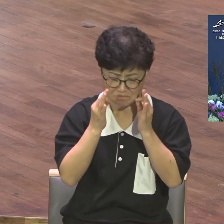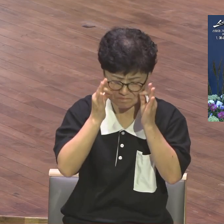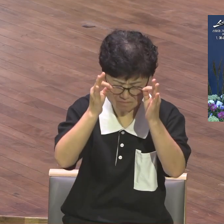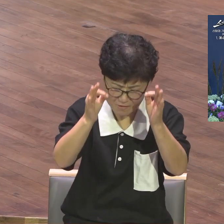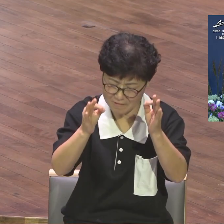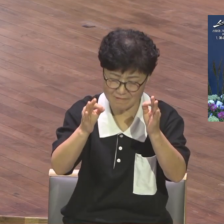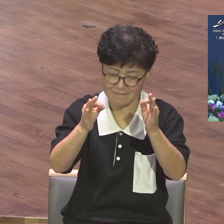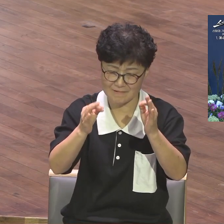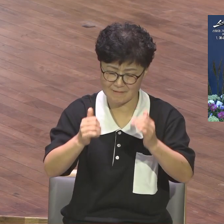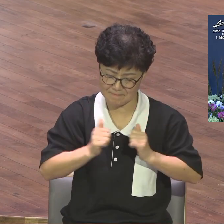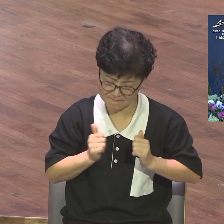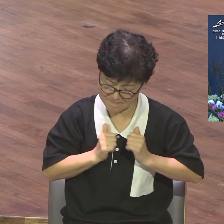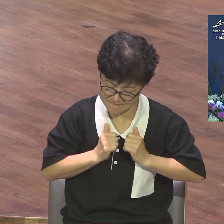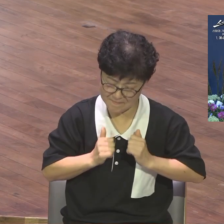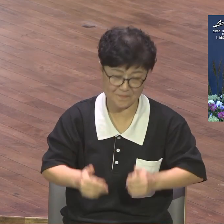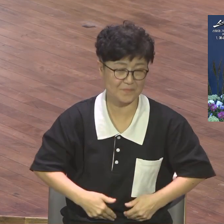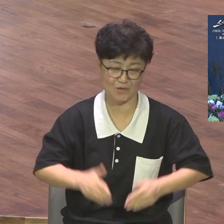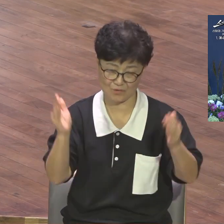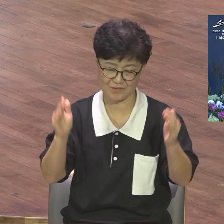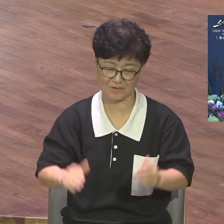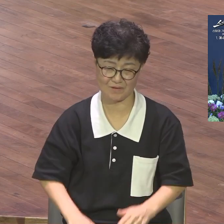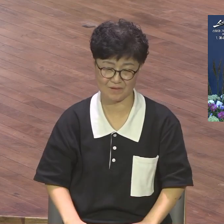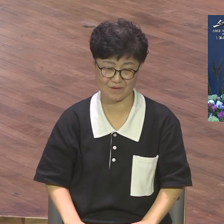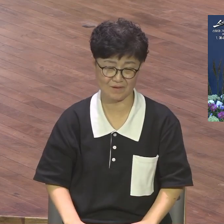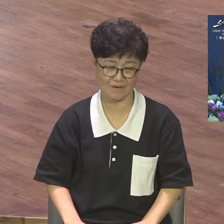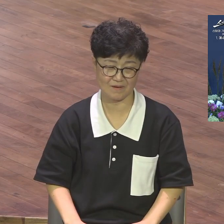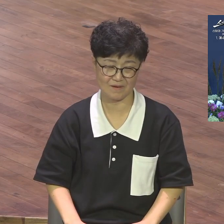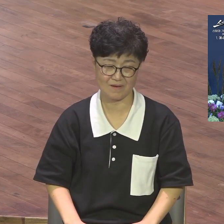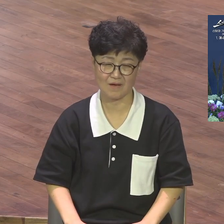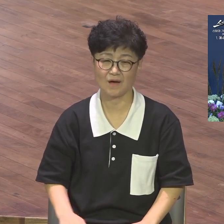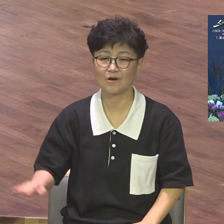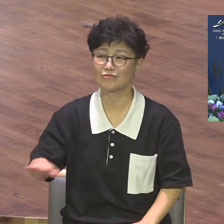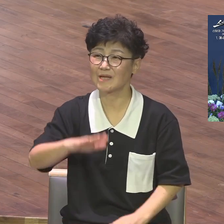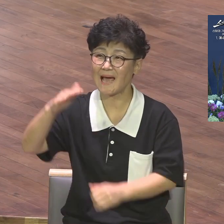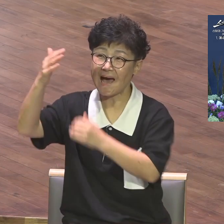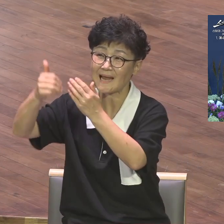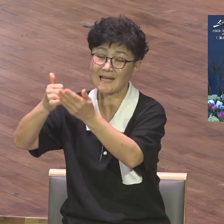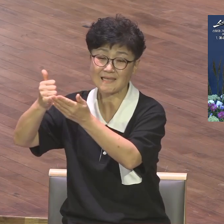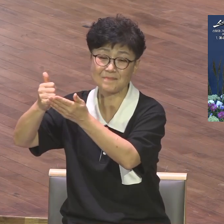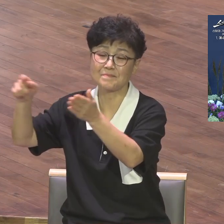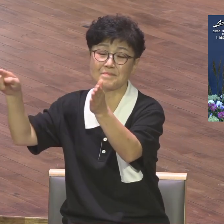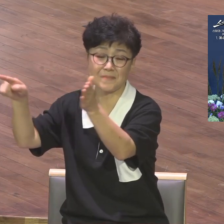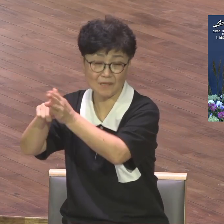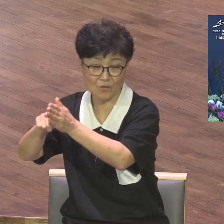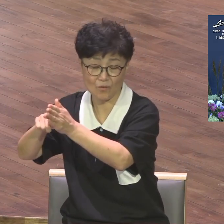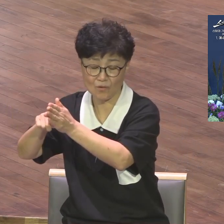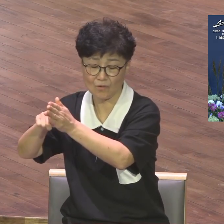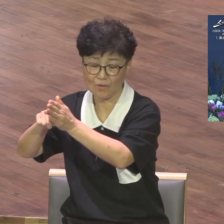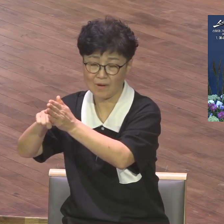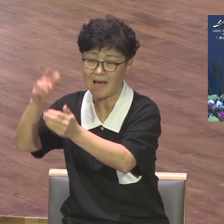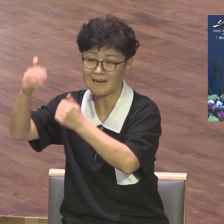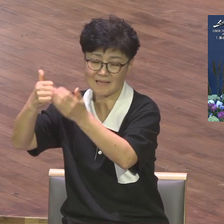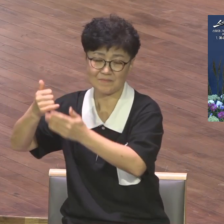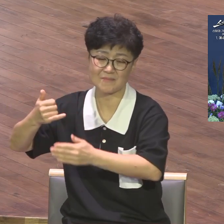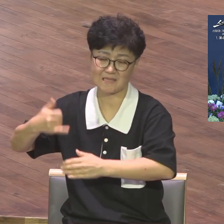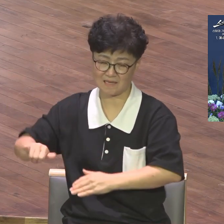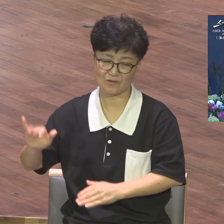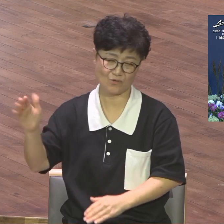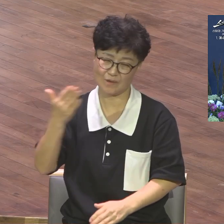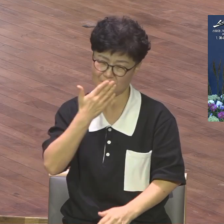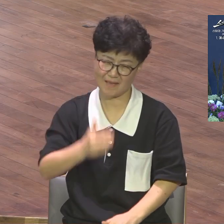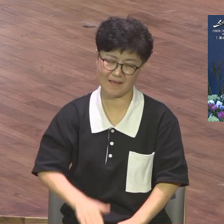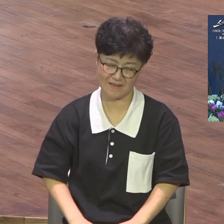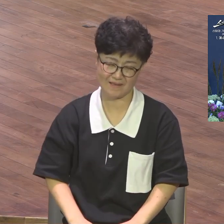하나님이 나를 향하신 열심과 그 노력을 그대로 우리는 믿고 받아들이기만 하면 하나님의 자녀가 되는 것입니다.